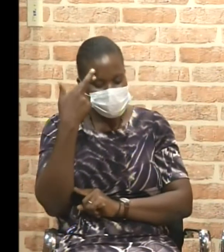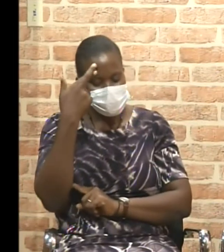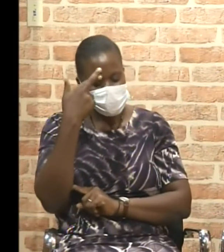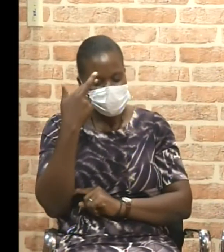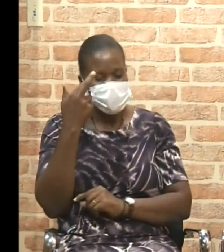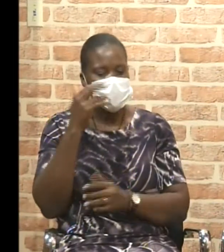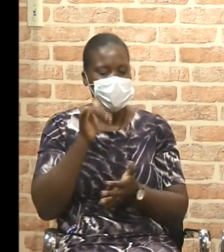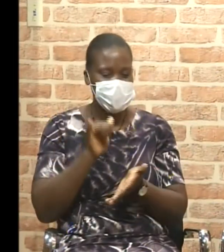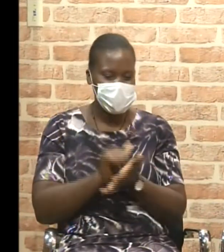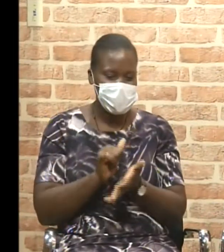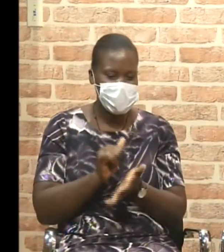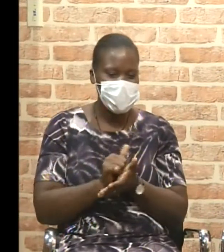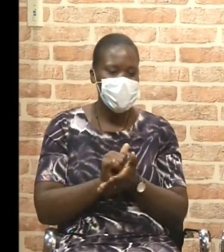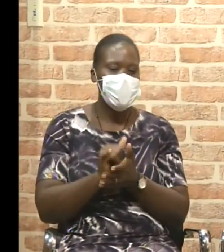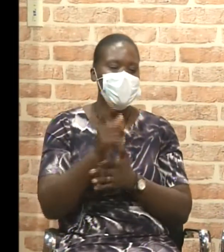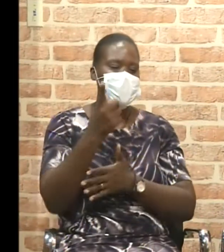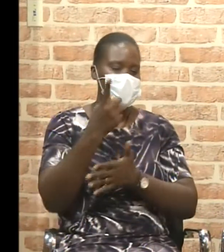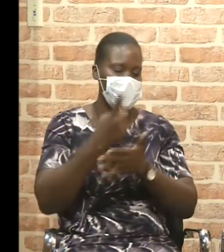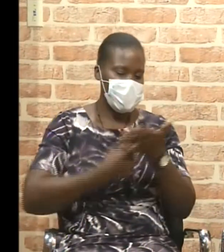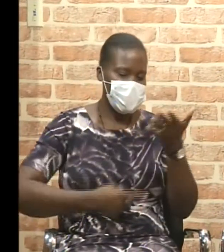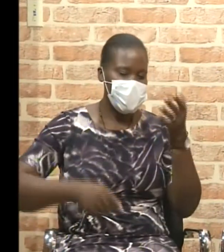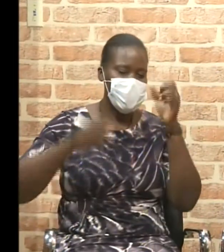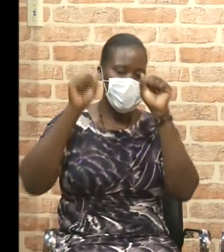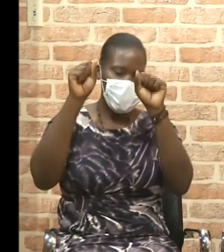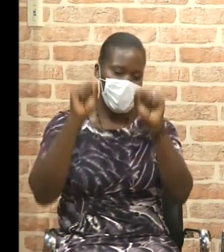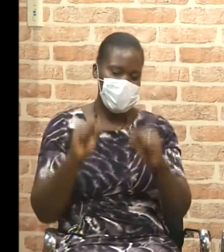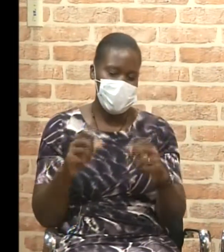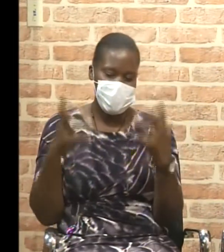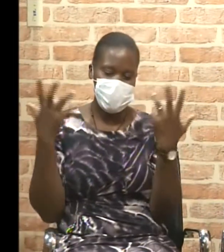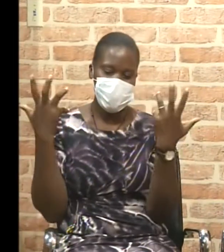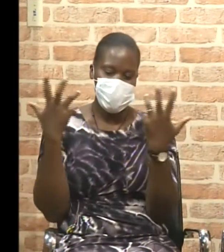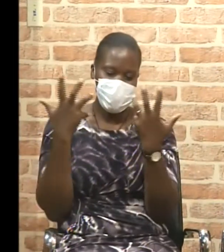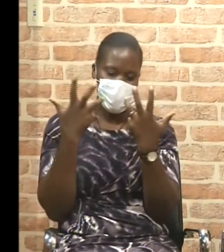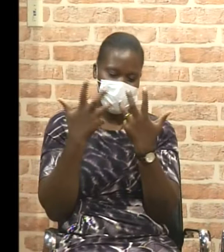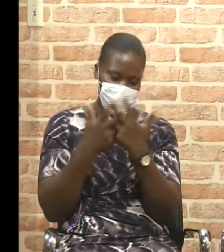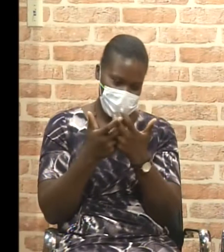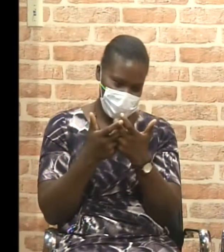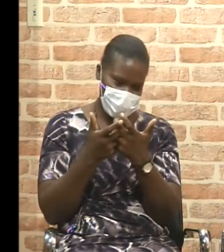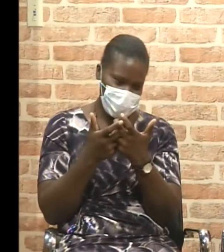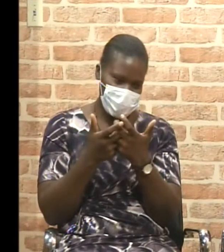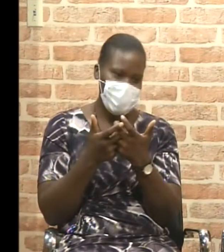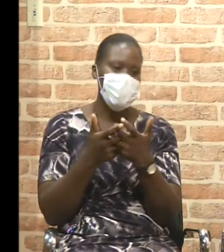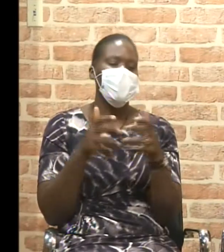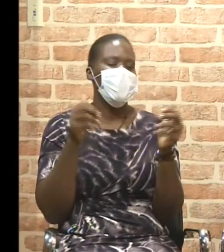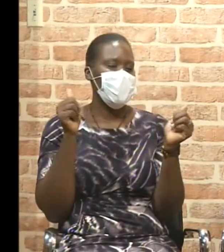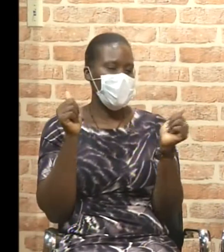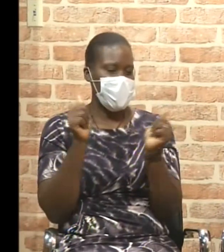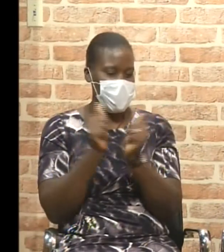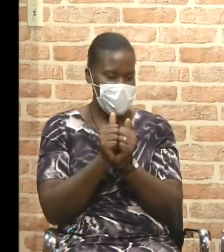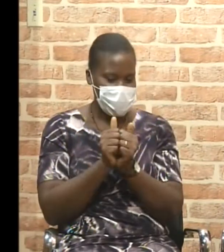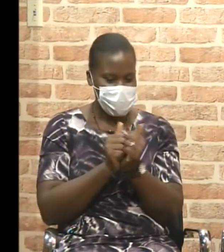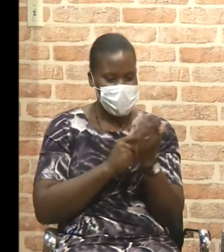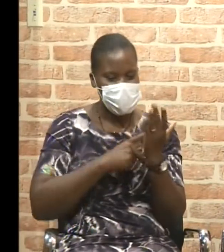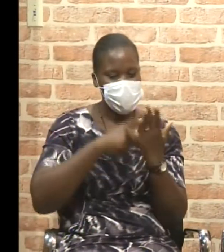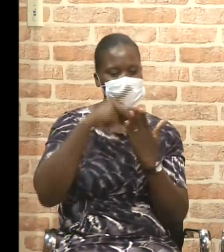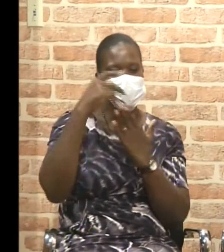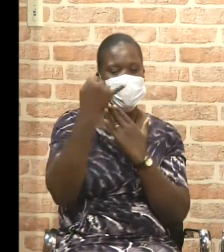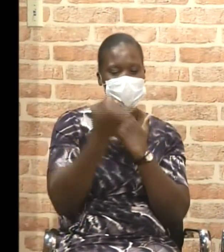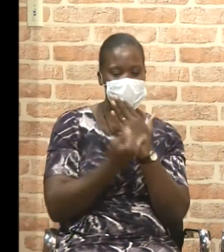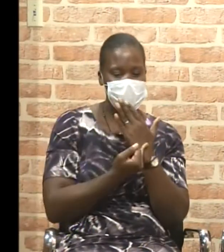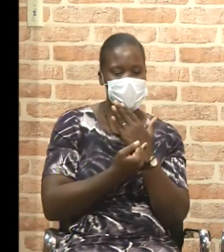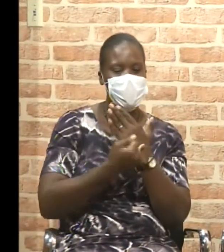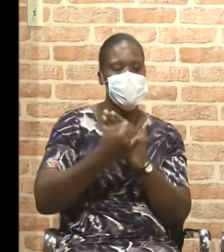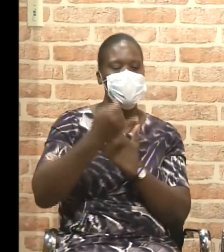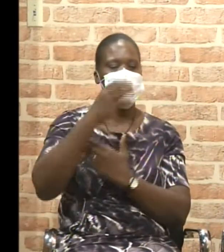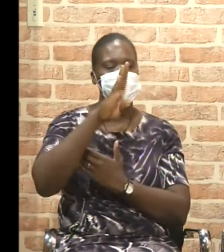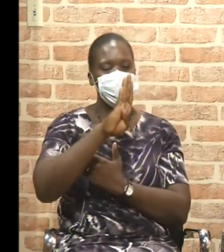pour nous voir qui ça que nous capable accorder. S'il est vrai que j'en nous se dire avec budget BSF gagné, nous pas